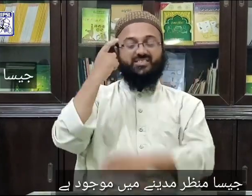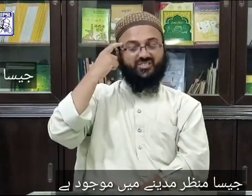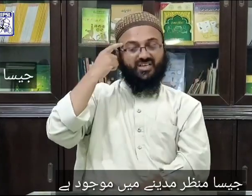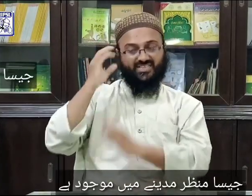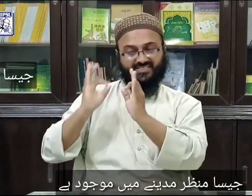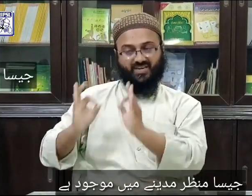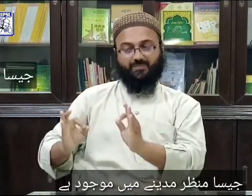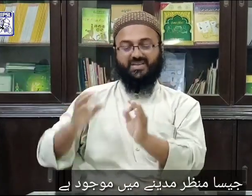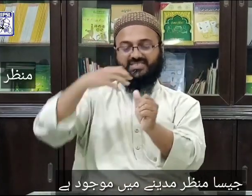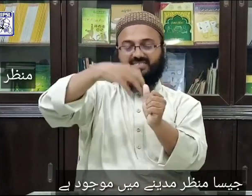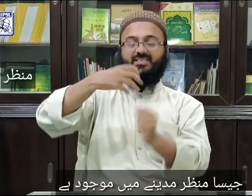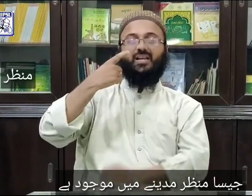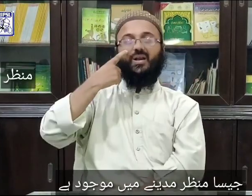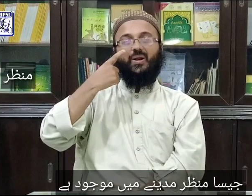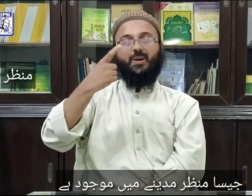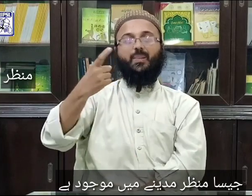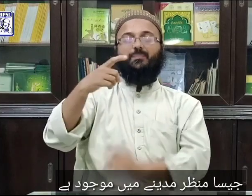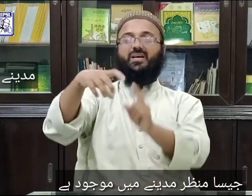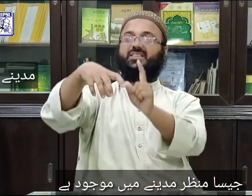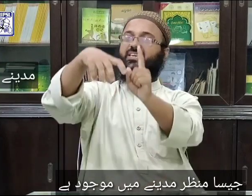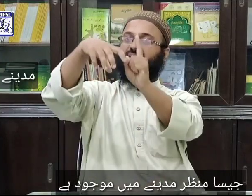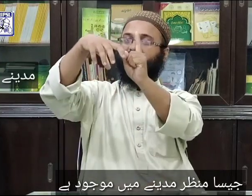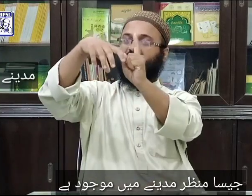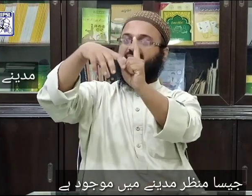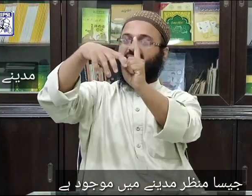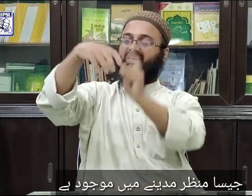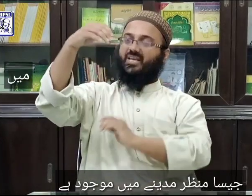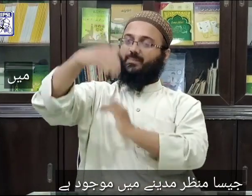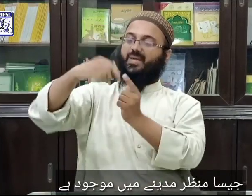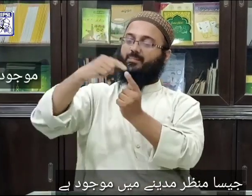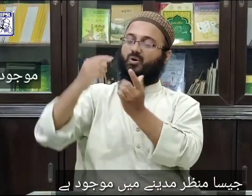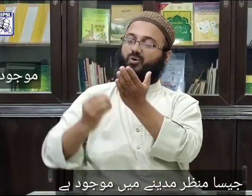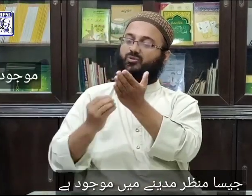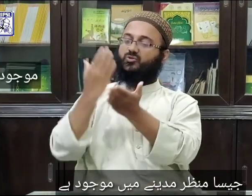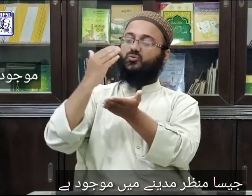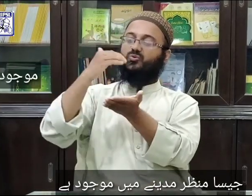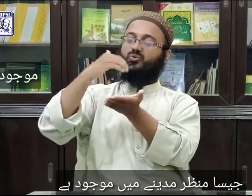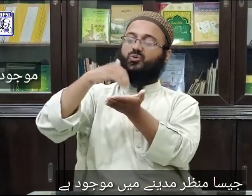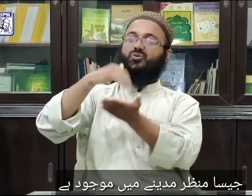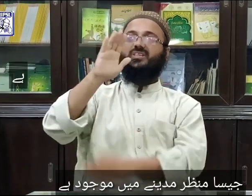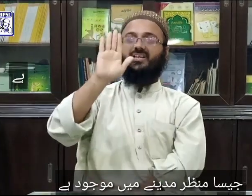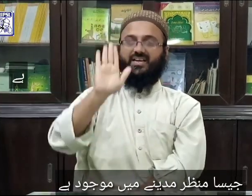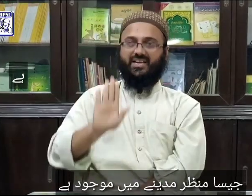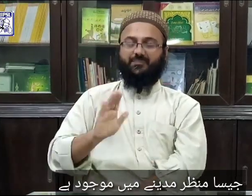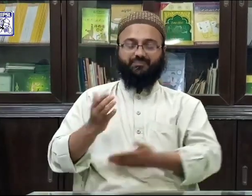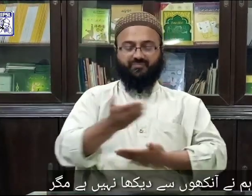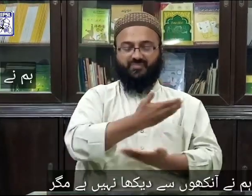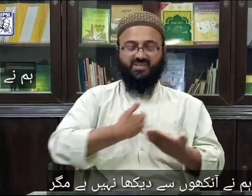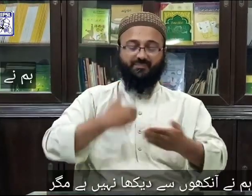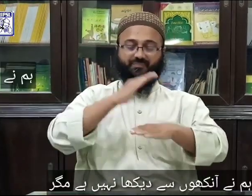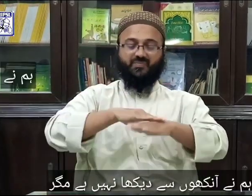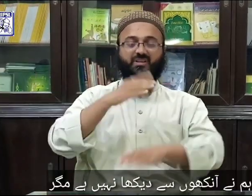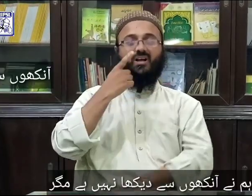جیسا منظر مدینے میں موجود ہے ہم نے